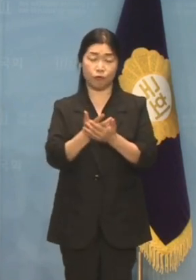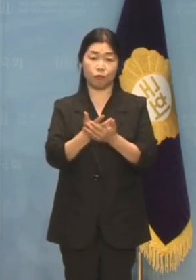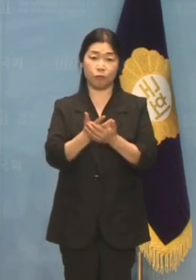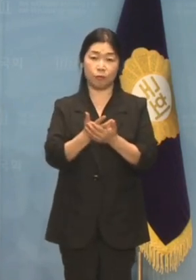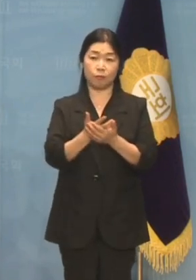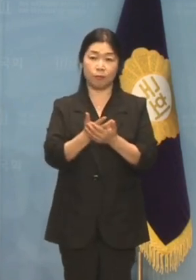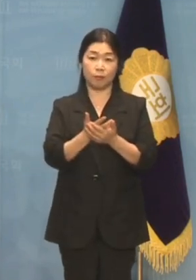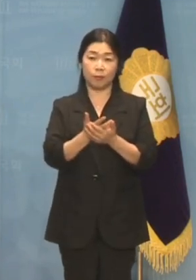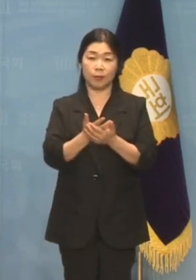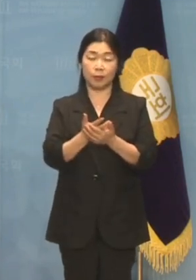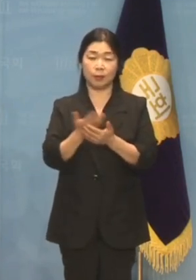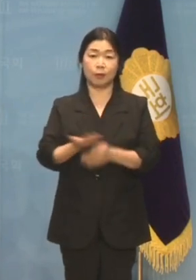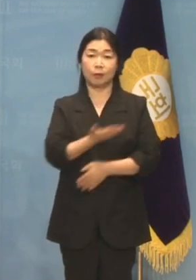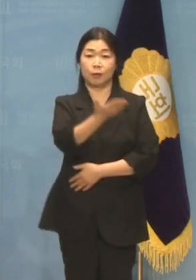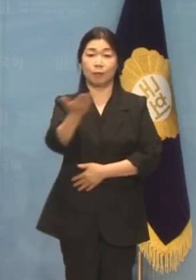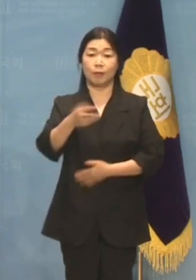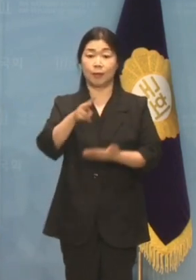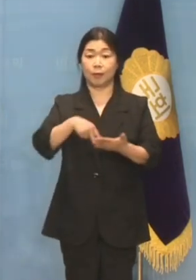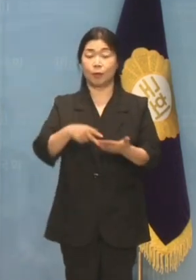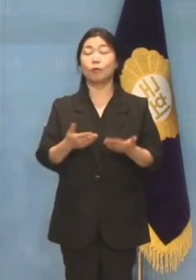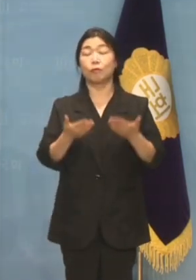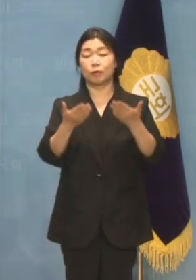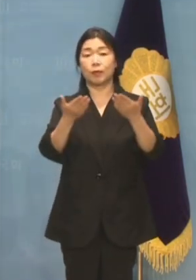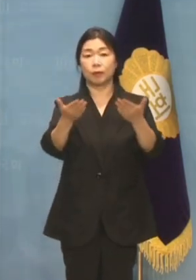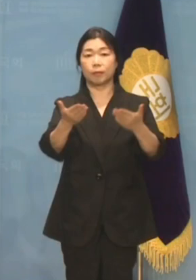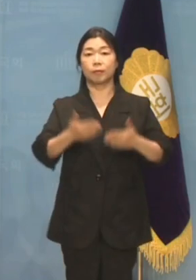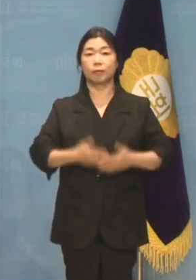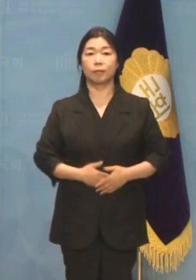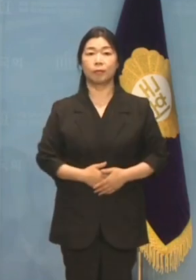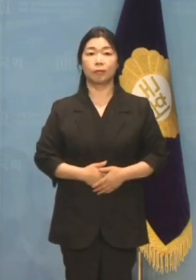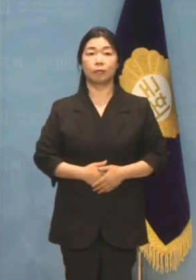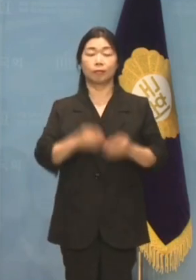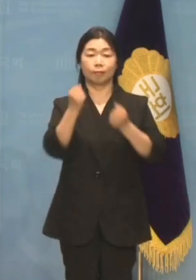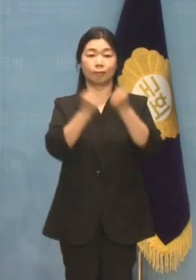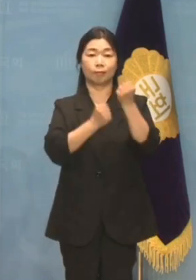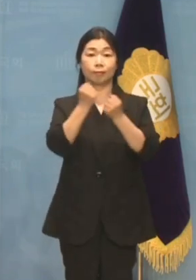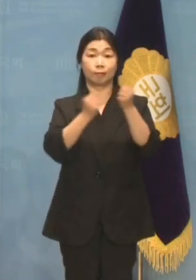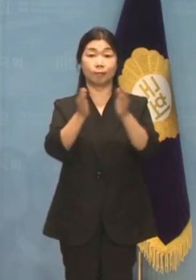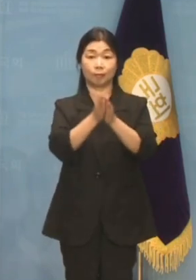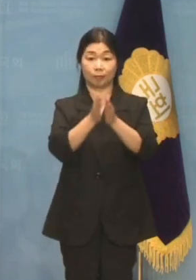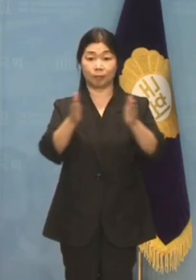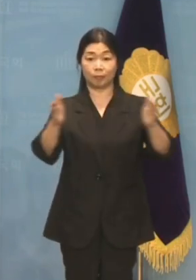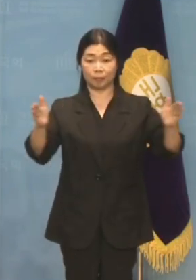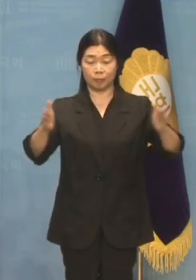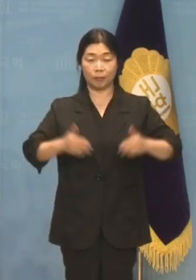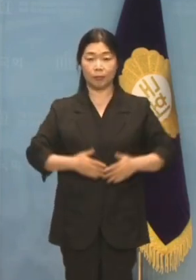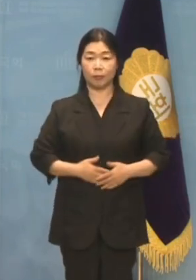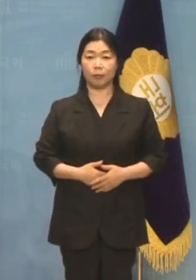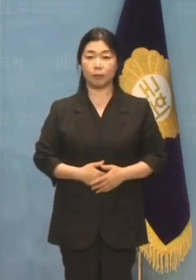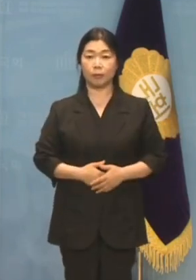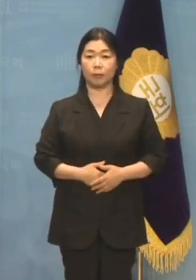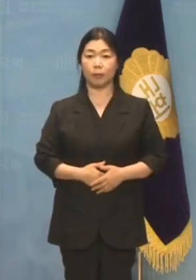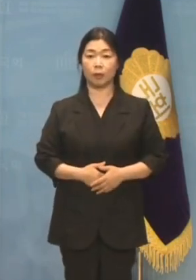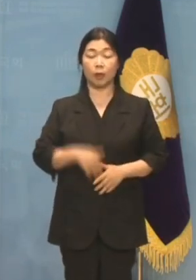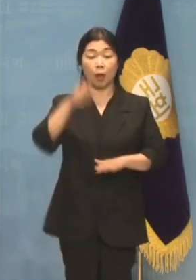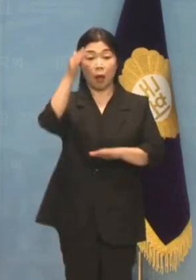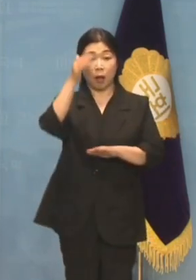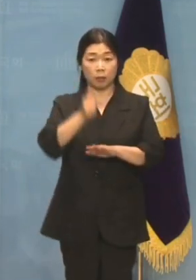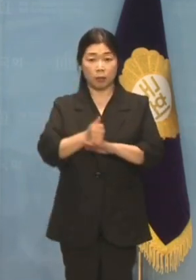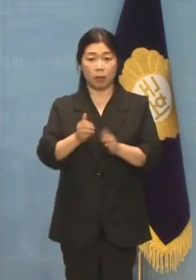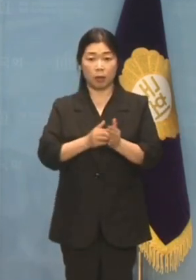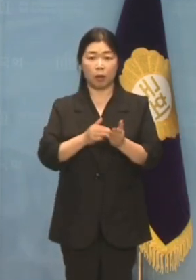준비된 기자회견문을 읽는 방식으로 기자회견을 진행하겠습니다. 마치고